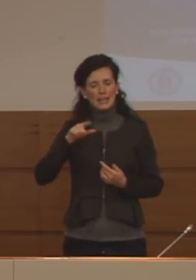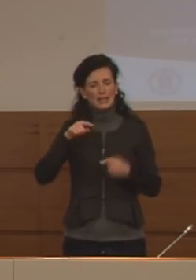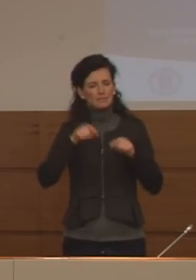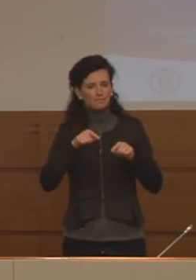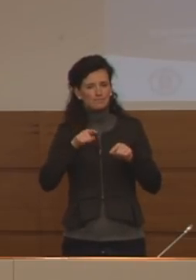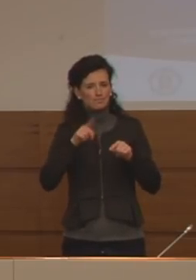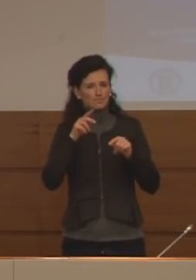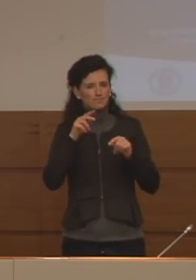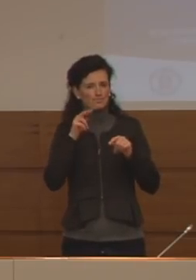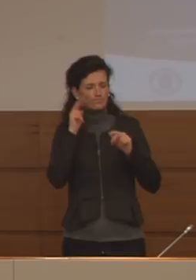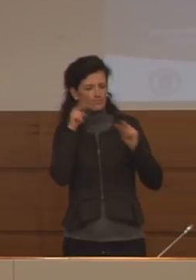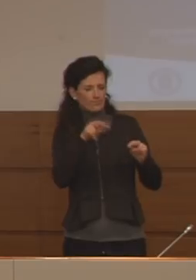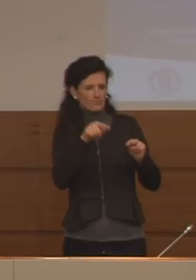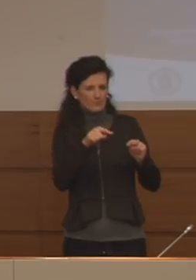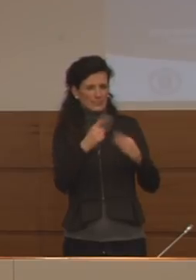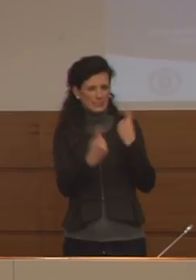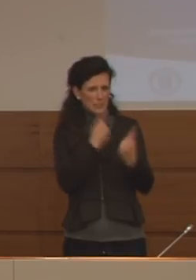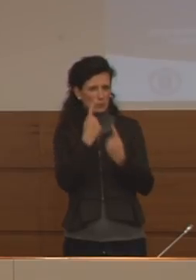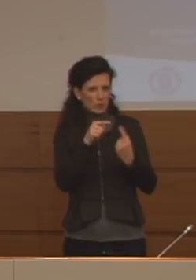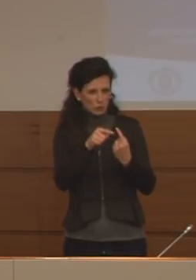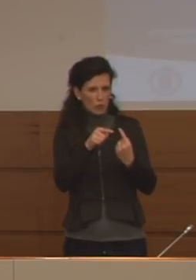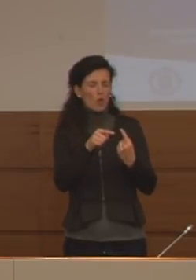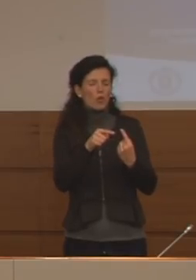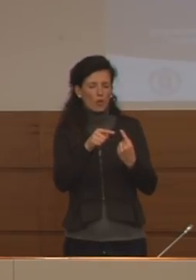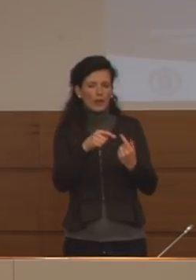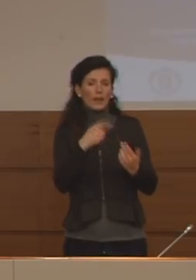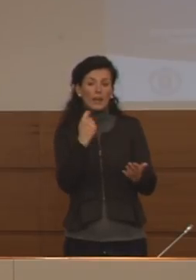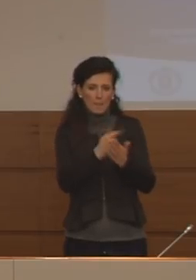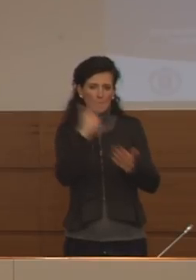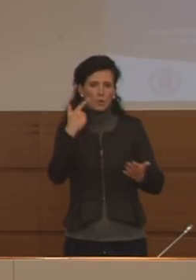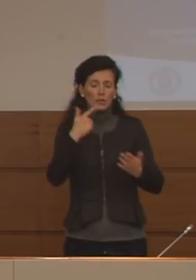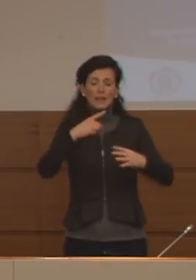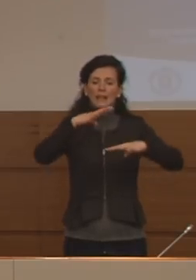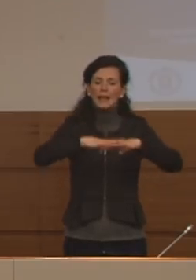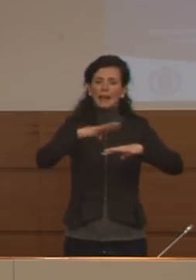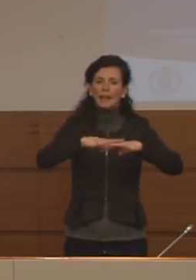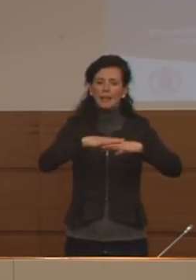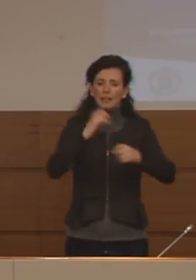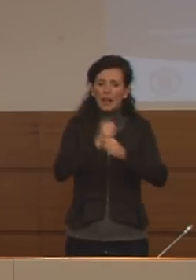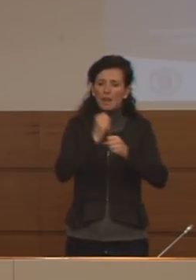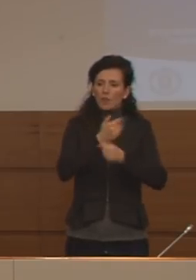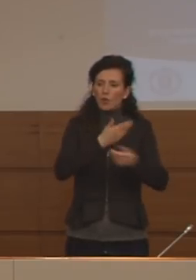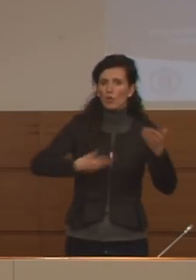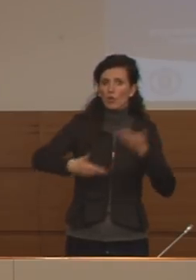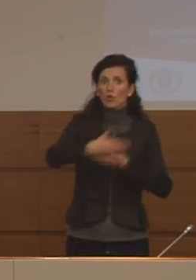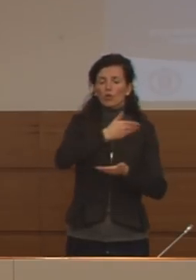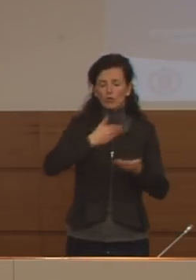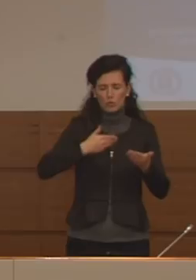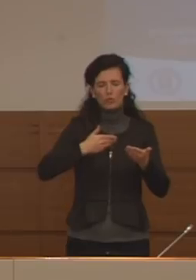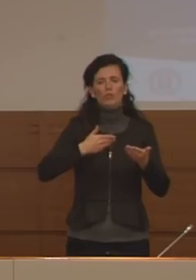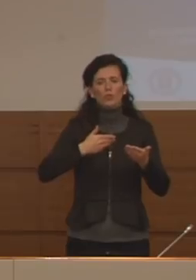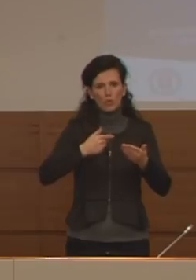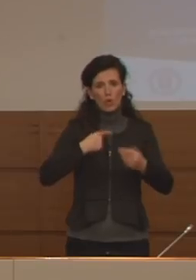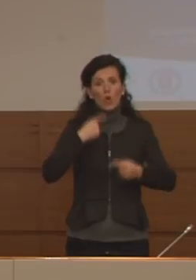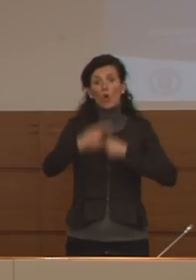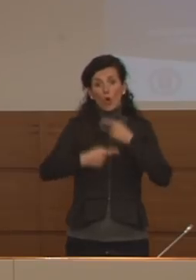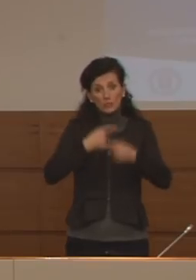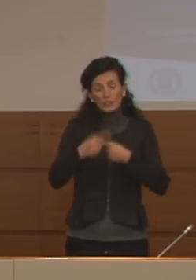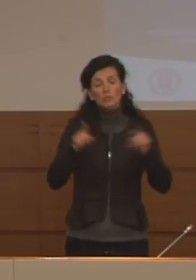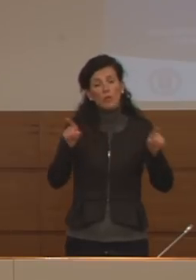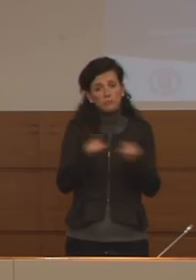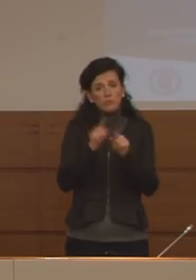aspetto soprattutto un attività di rete che continuerà nel resto anche nel periodo delle fasi successive